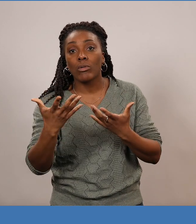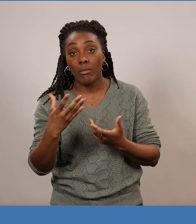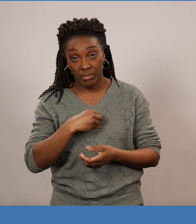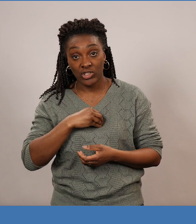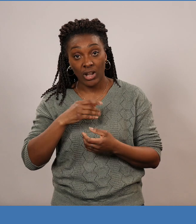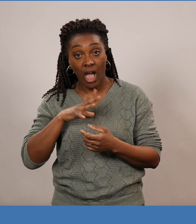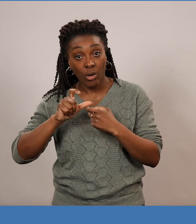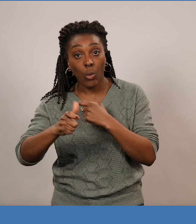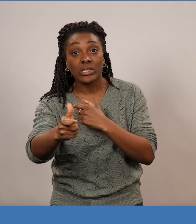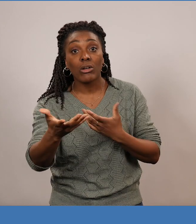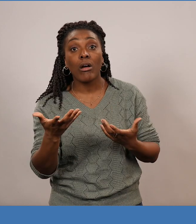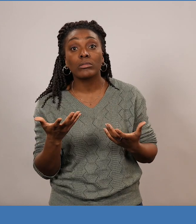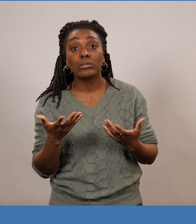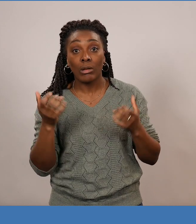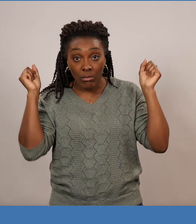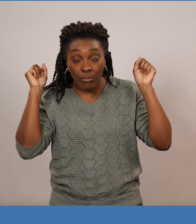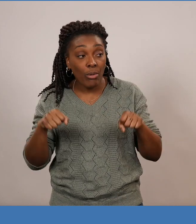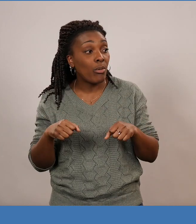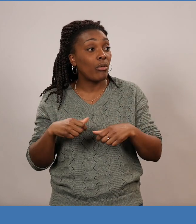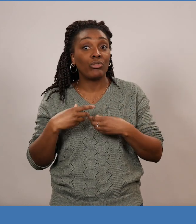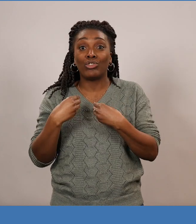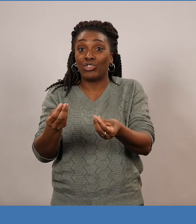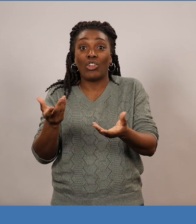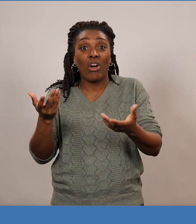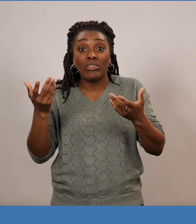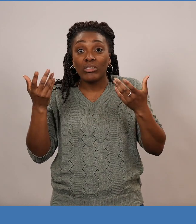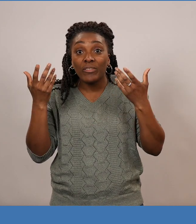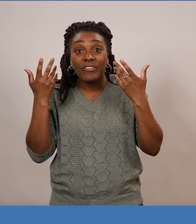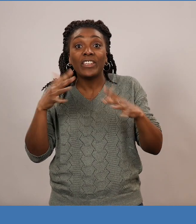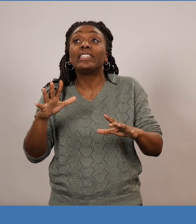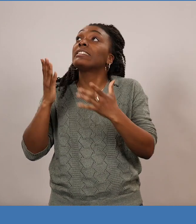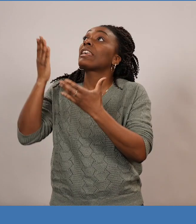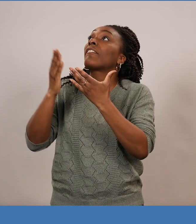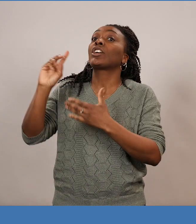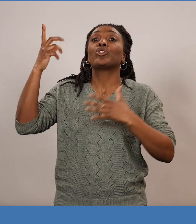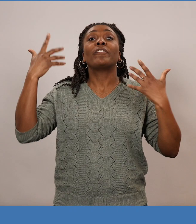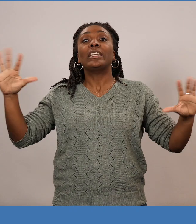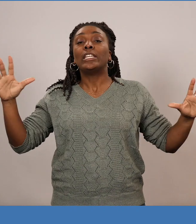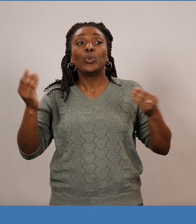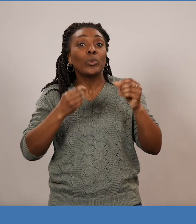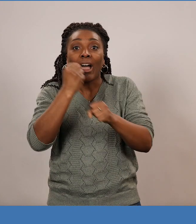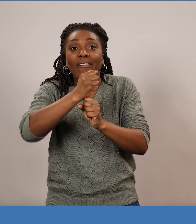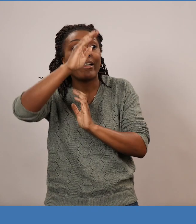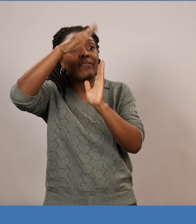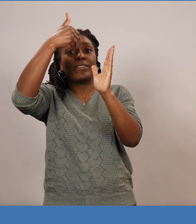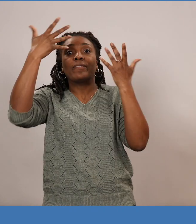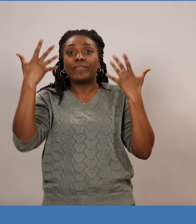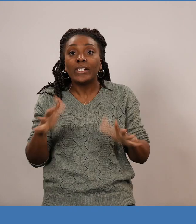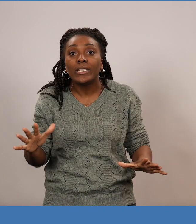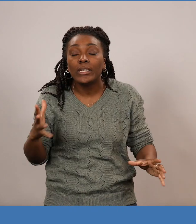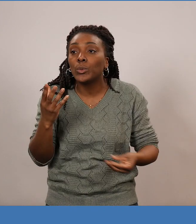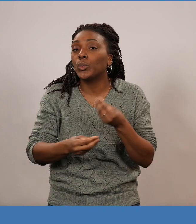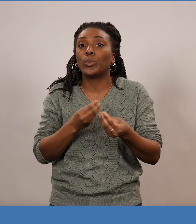le péché pourrait engendrer. On oublie que cela pourrait engendrer la perte de notre ministère, la perte de notre job, la perte de